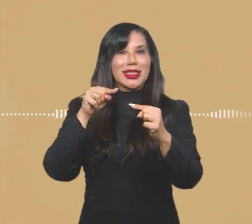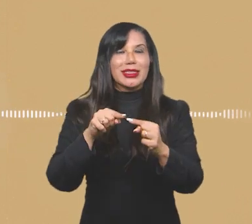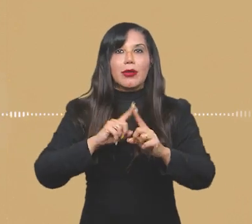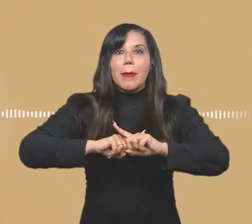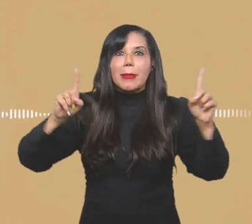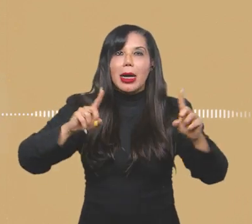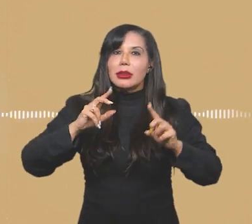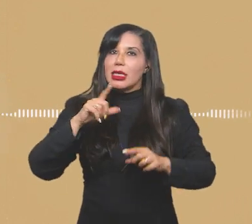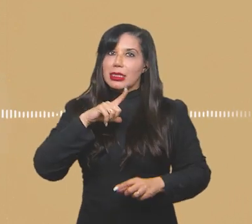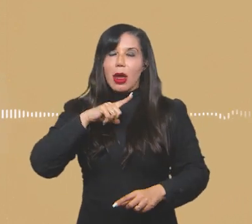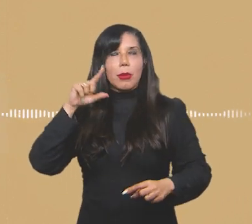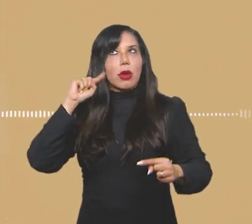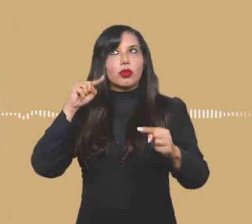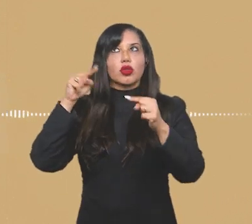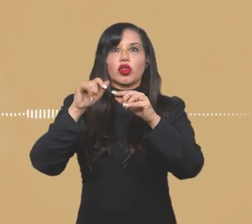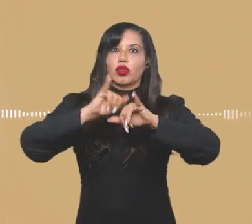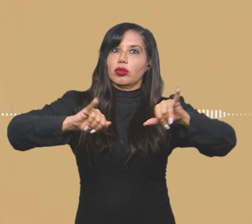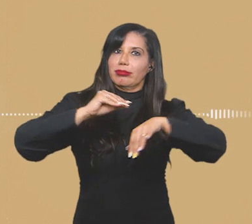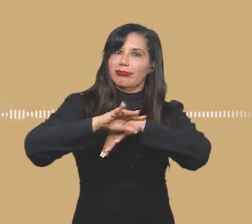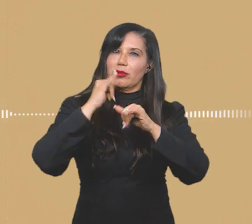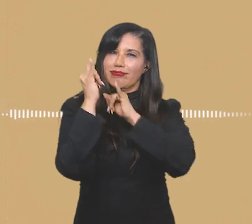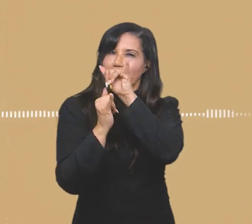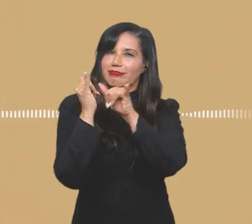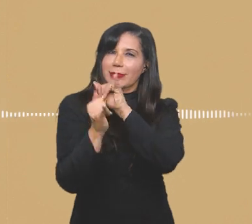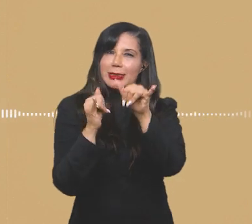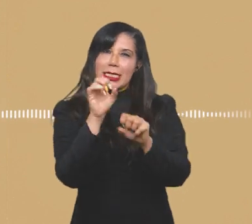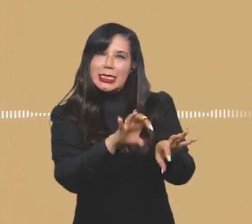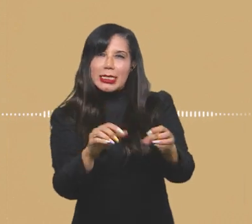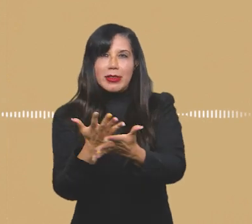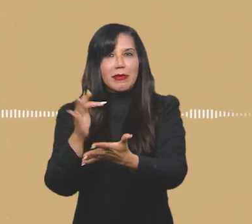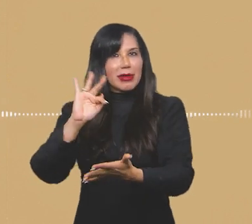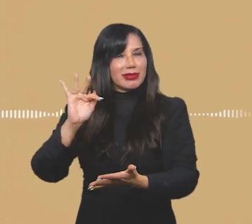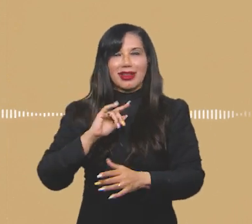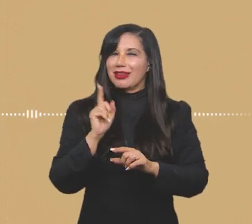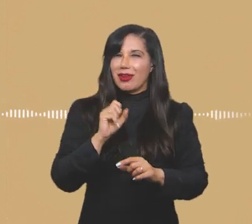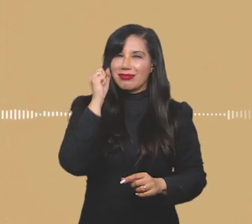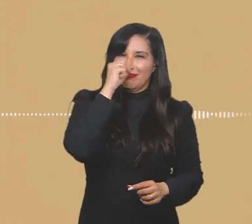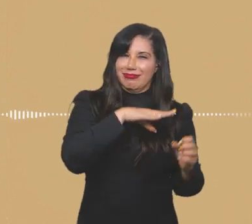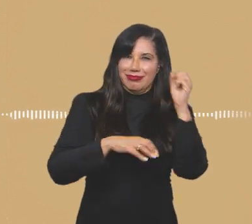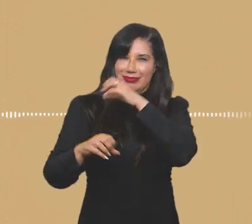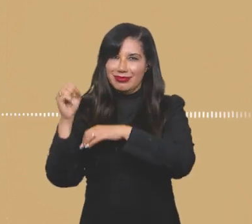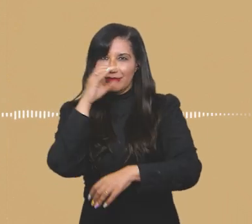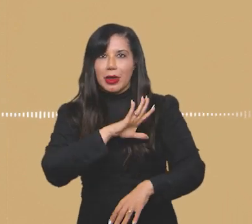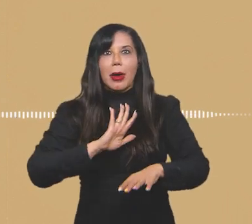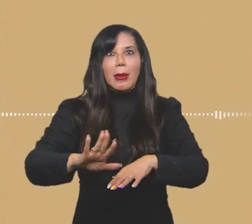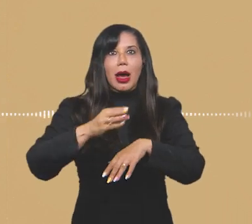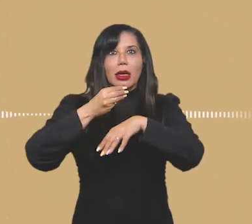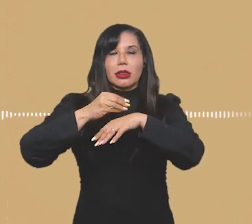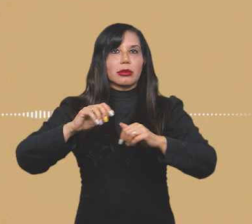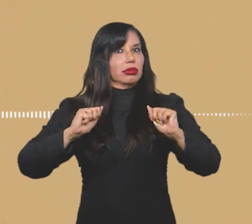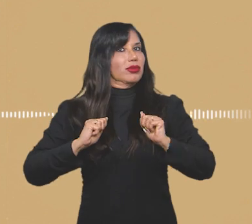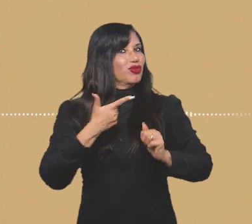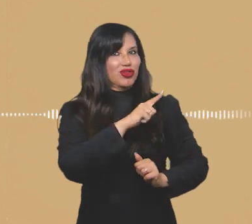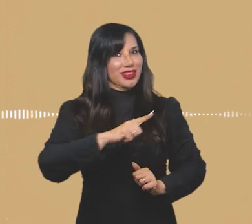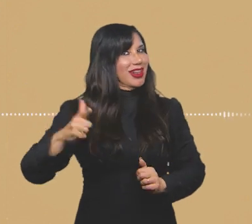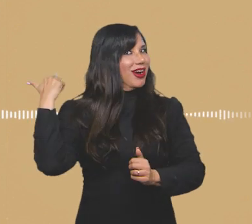alcançado. Nem sempre existia essa intenção noticiosa do jornalismo ensinado nas faculdades atuais, com a ideia de reportar os fatos com